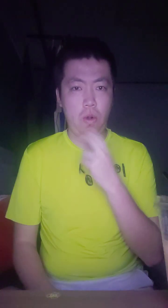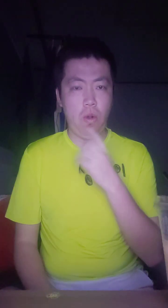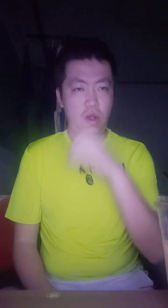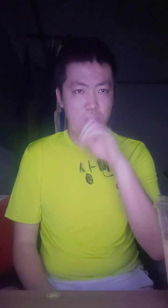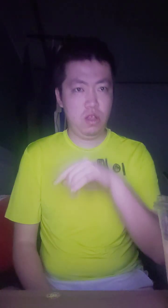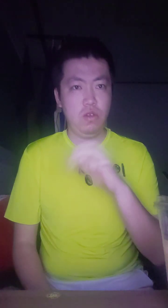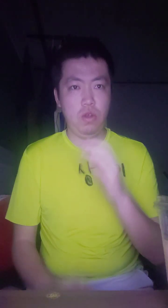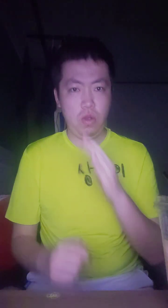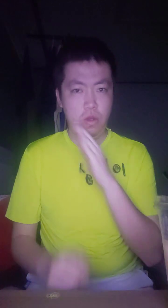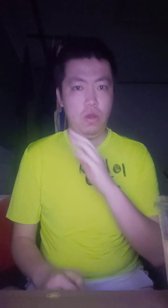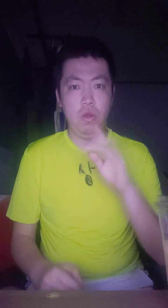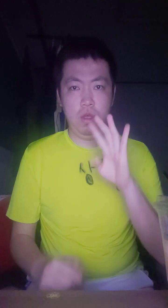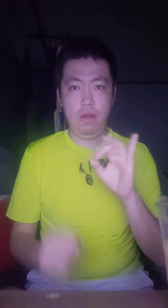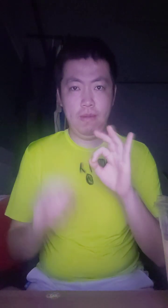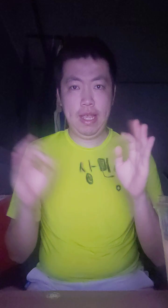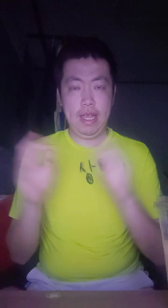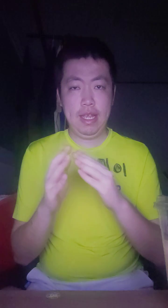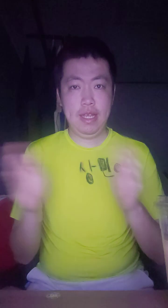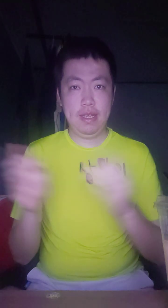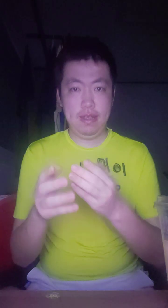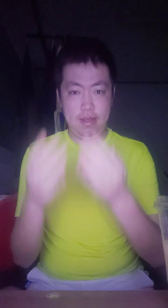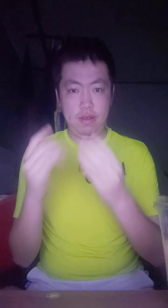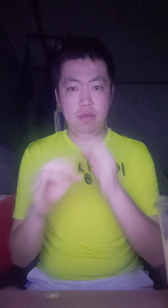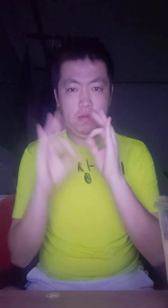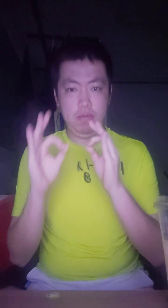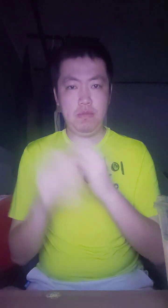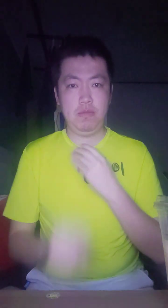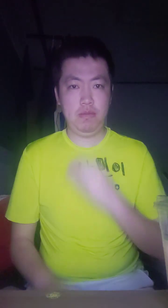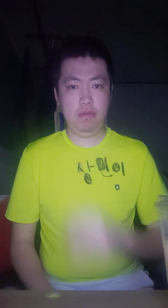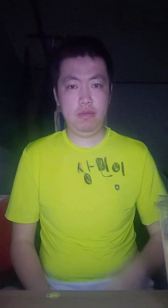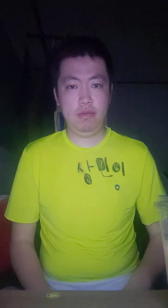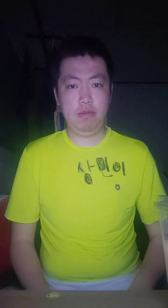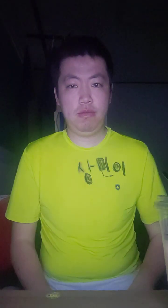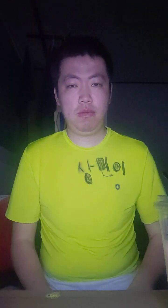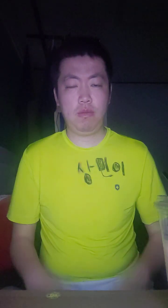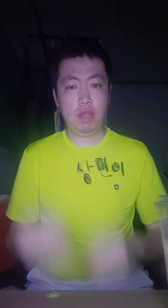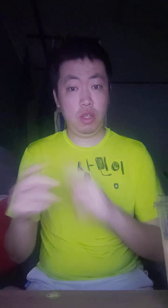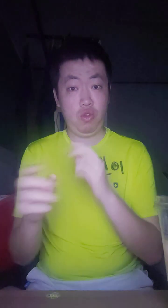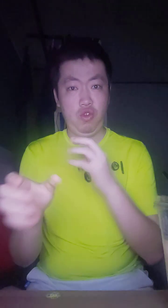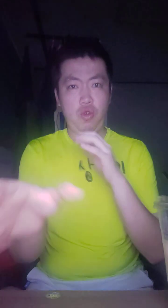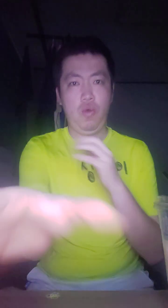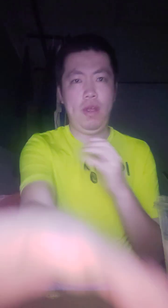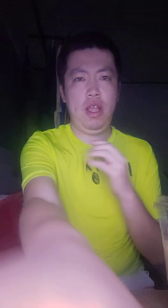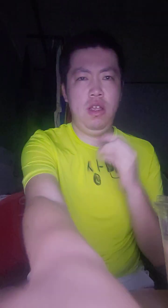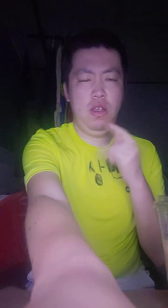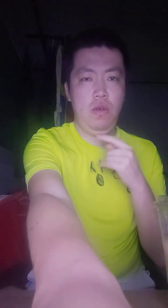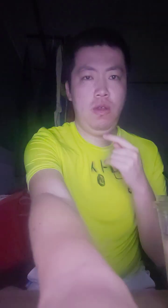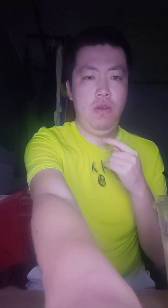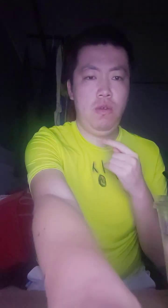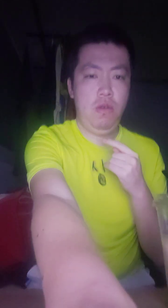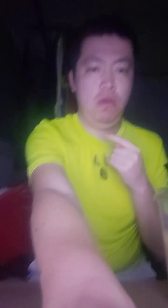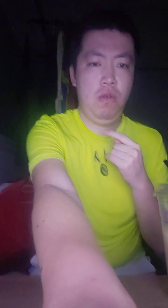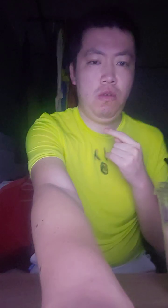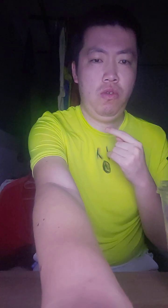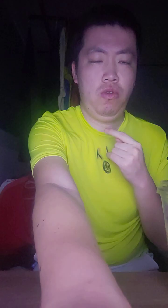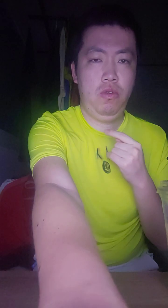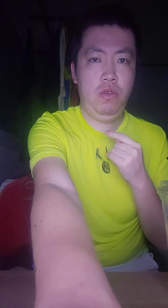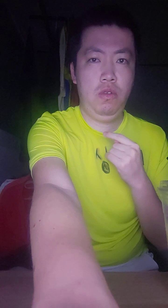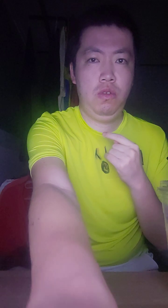중에 있고요. 5월 말까지 지급을 완료할 것입니다. 아울러 송배전 설비 관리 체계 개선을 위해